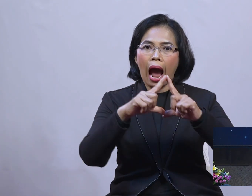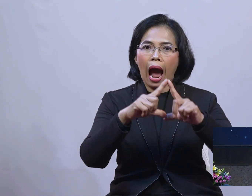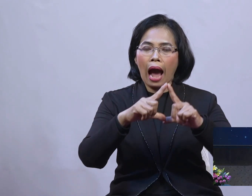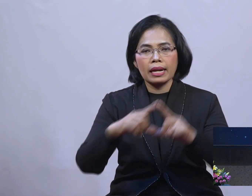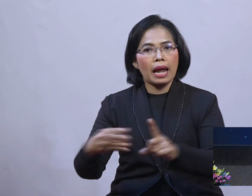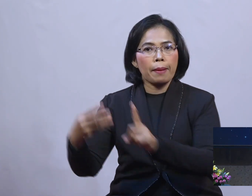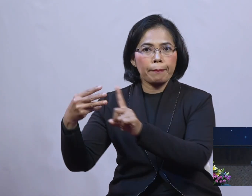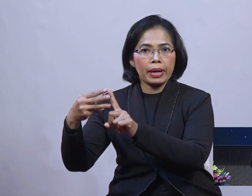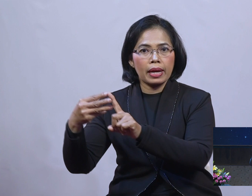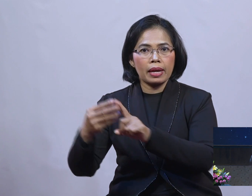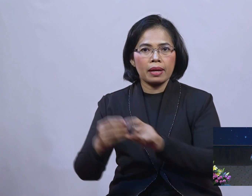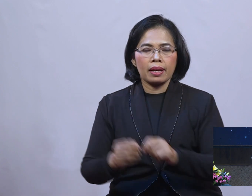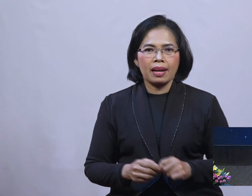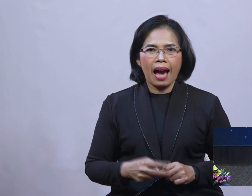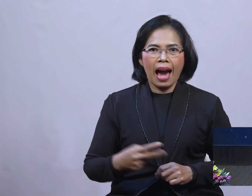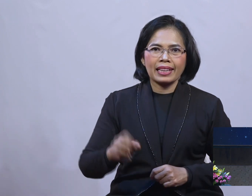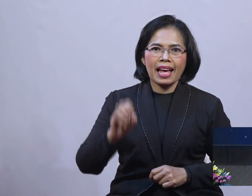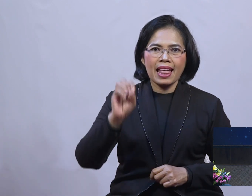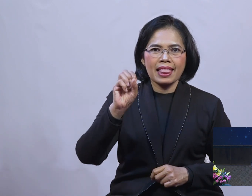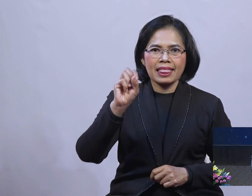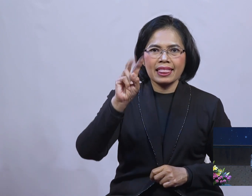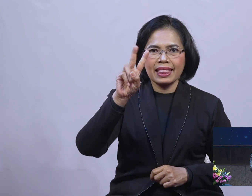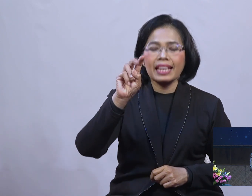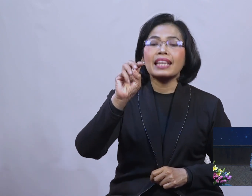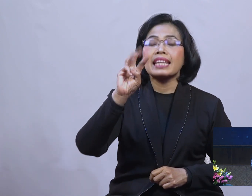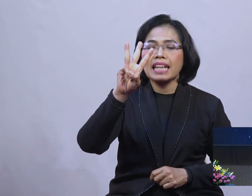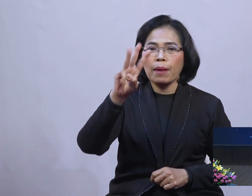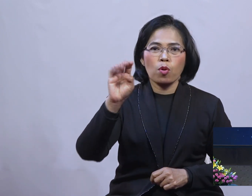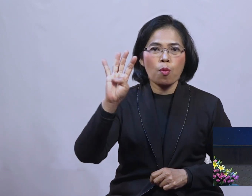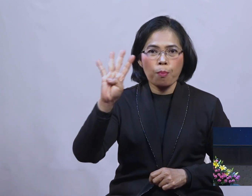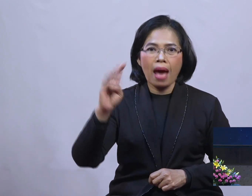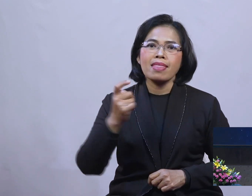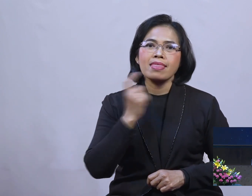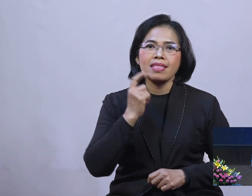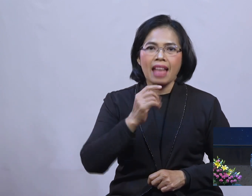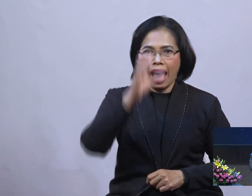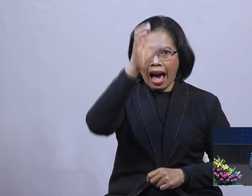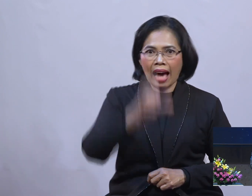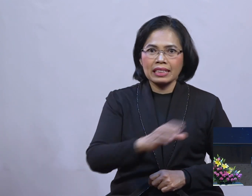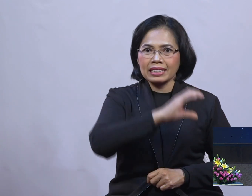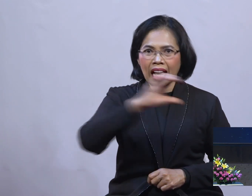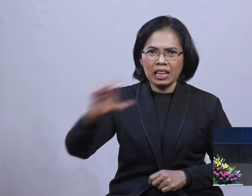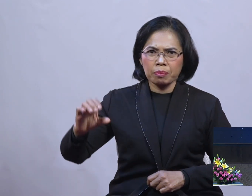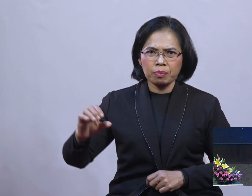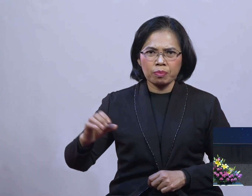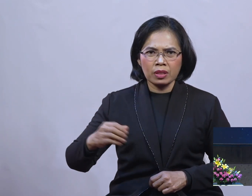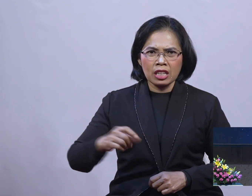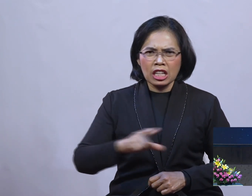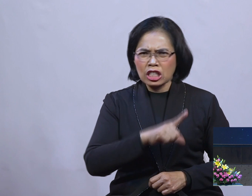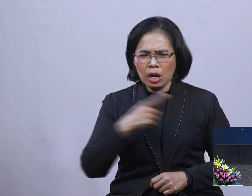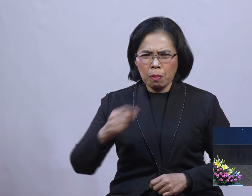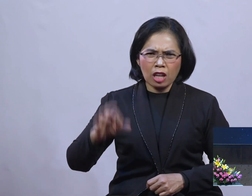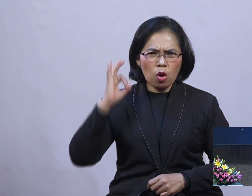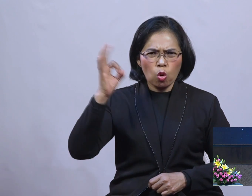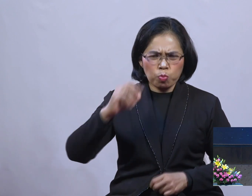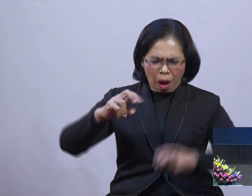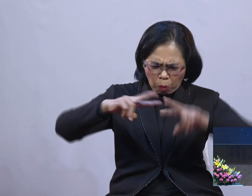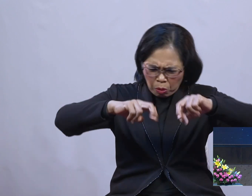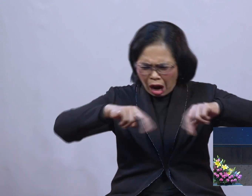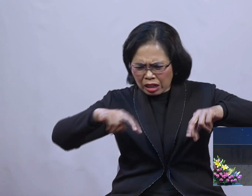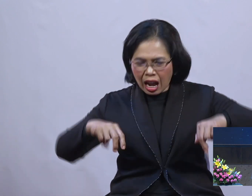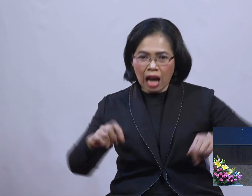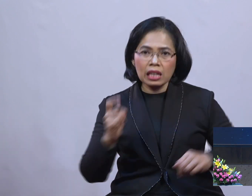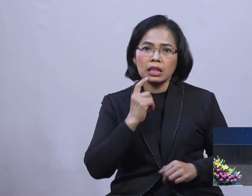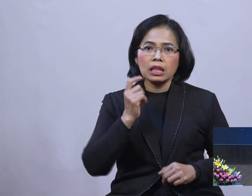berarti 34 hal tentang Salib dan makin semoga Lee tentang salib makin Saya menyadari